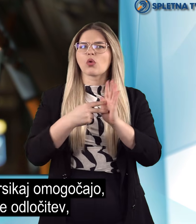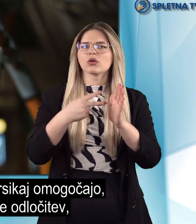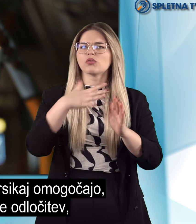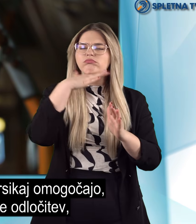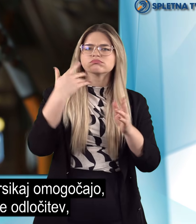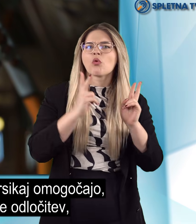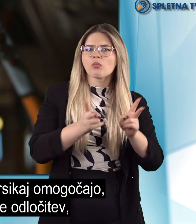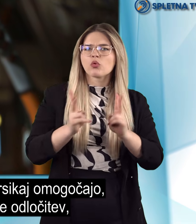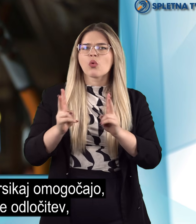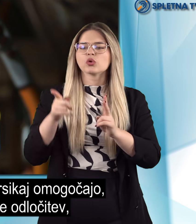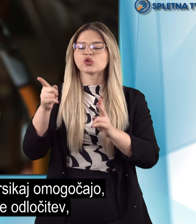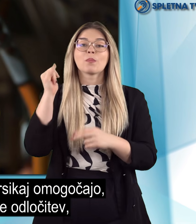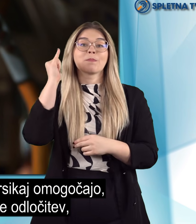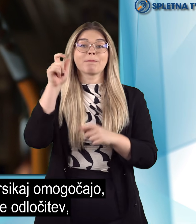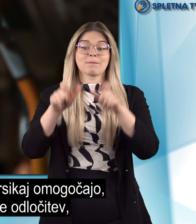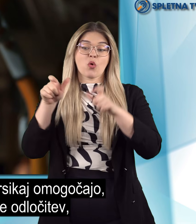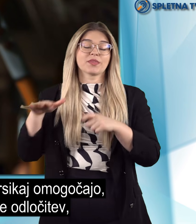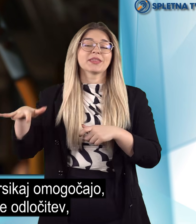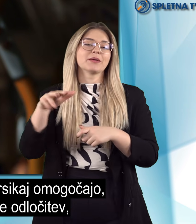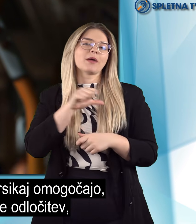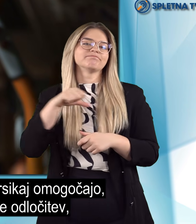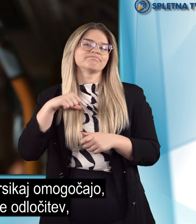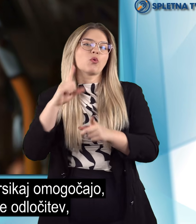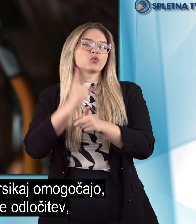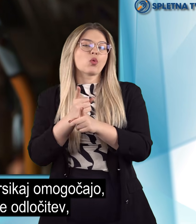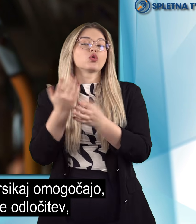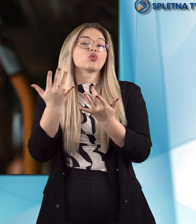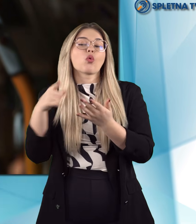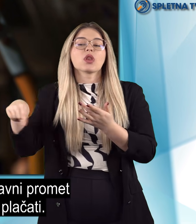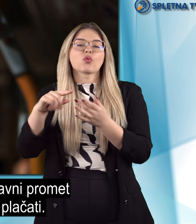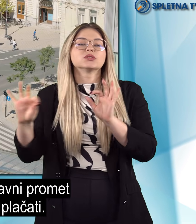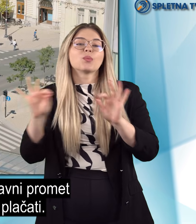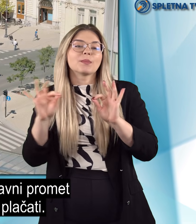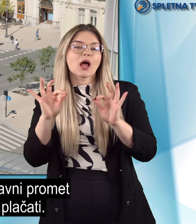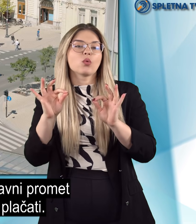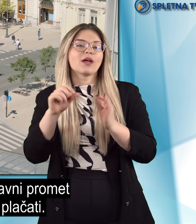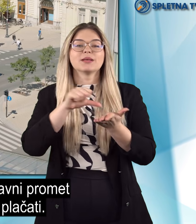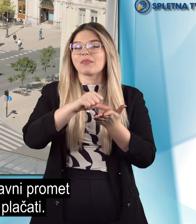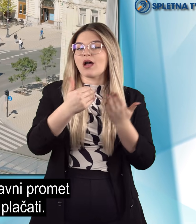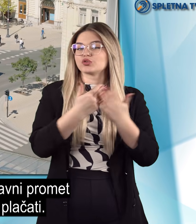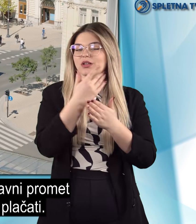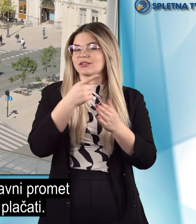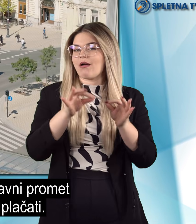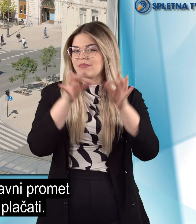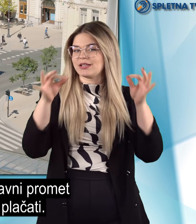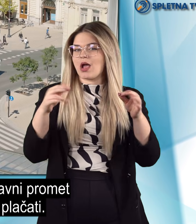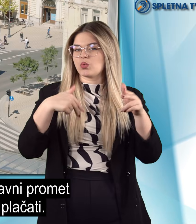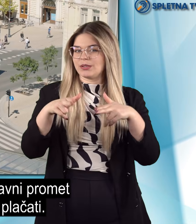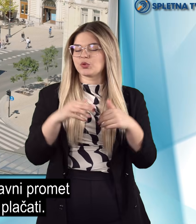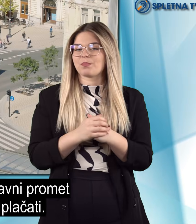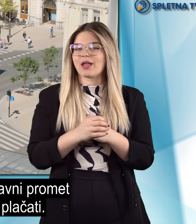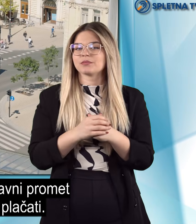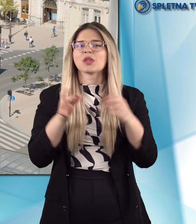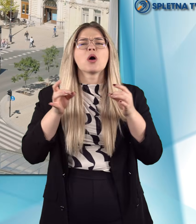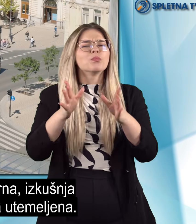Nove tehnologije marsikaj omogočajo, na potnikih pa je odločitev, koliko smo za javni promet pripravljeni